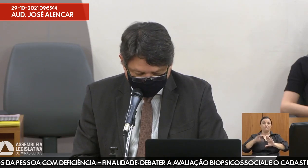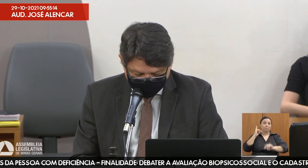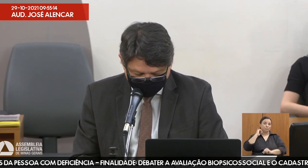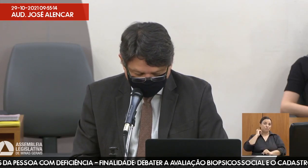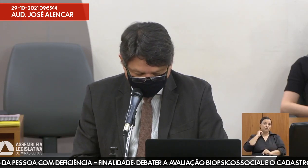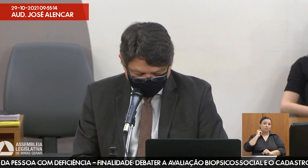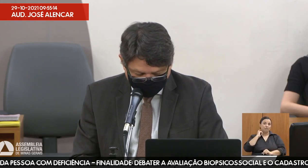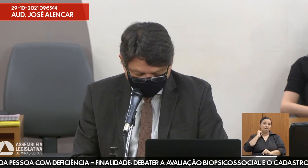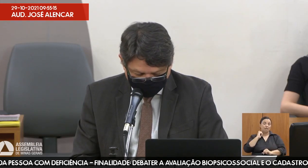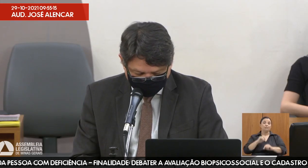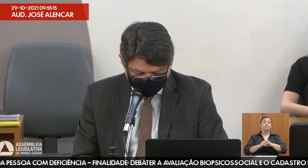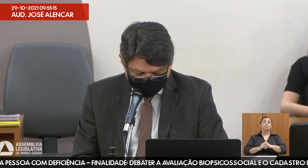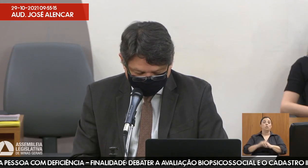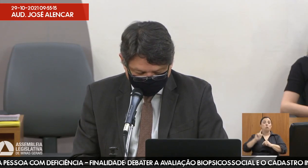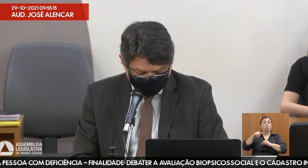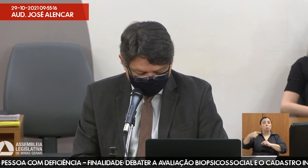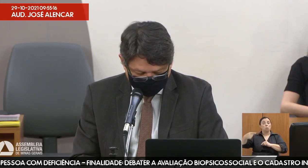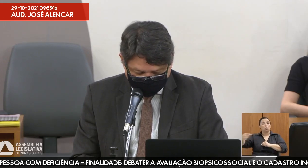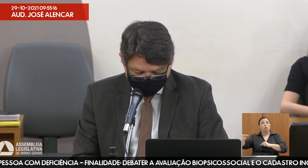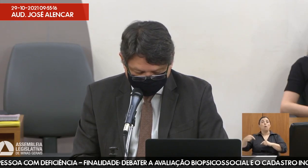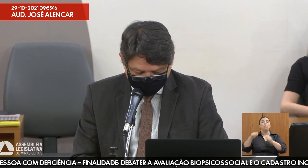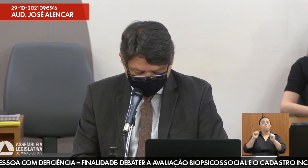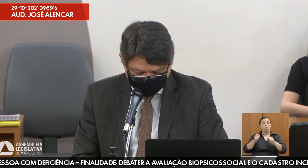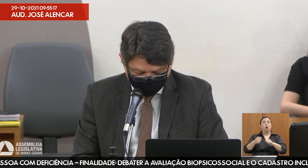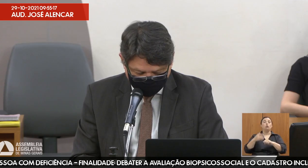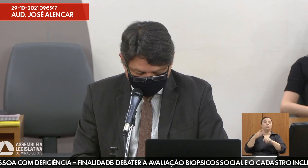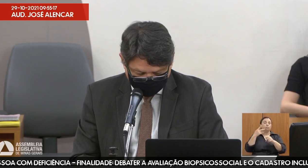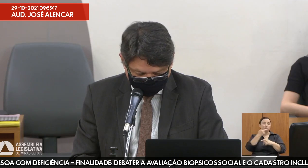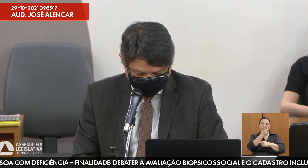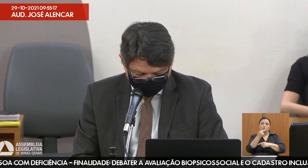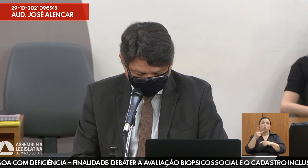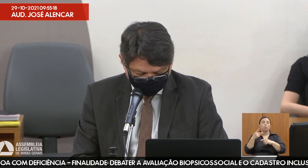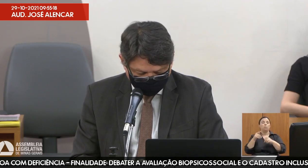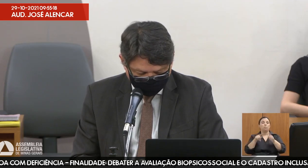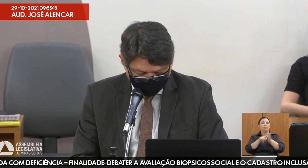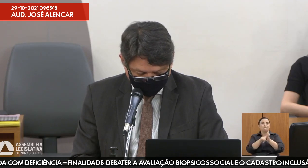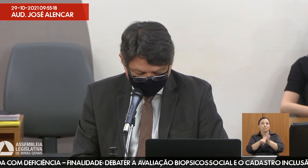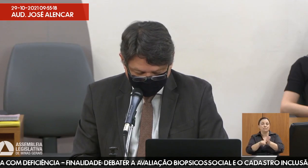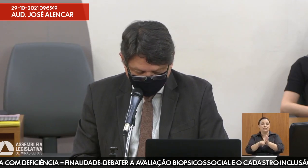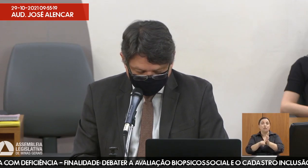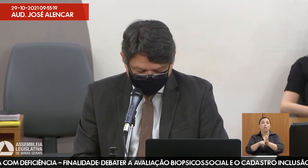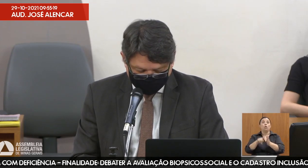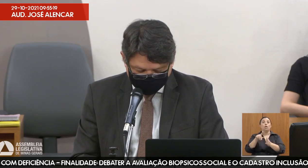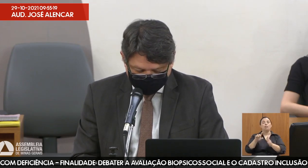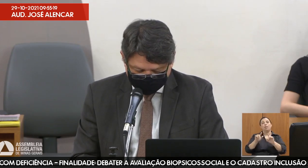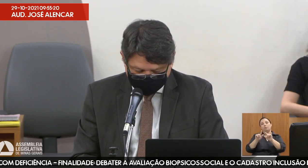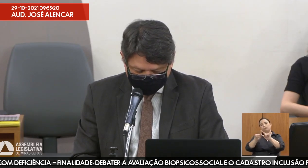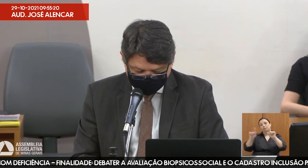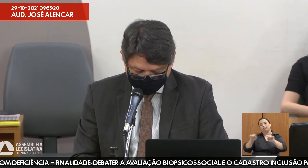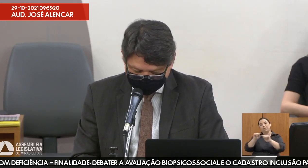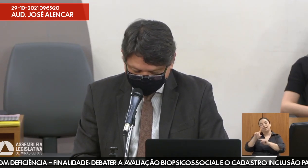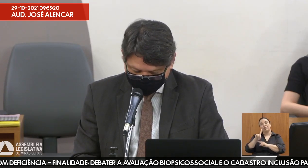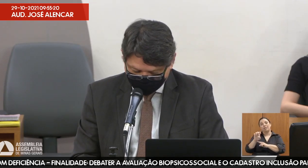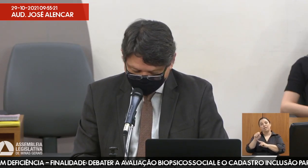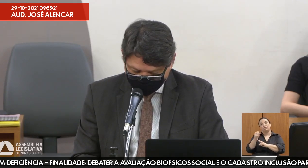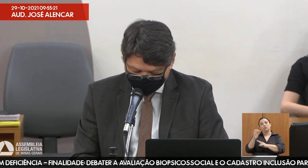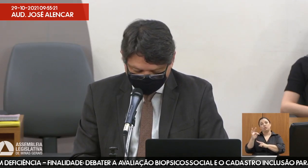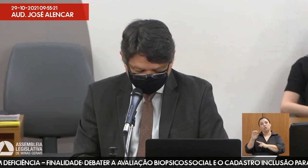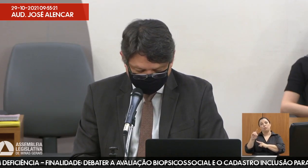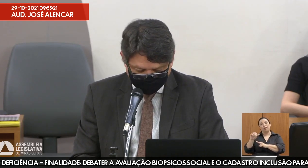desdobramentos poderão ser consultados na aba Desdobramentos. Cumprida a finalidade da reunião,